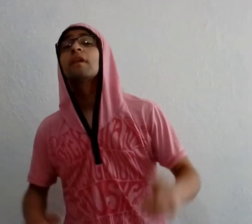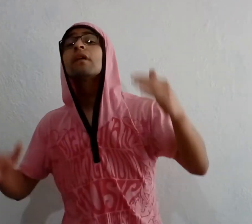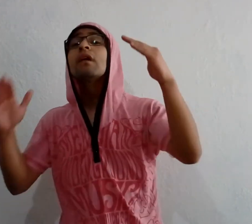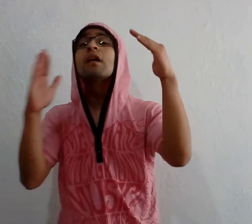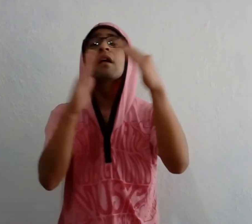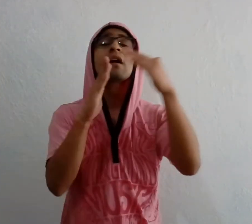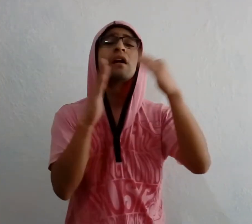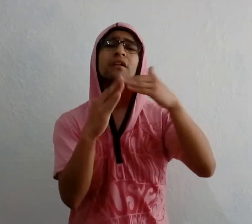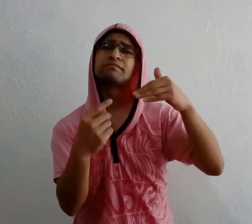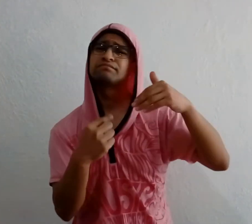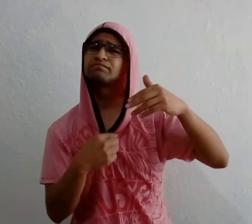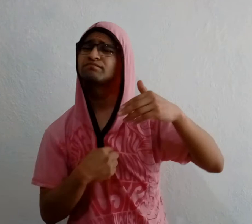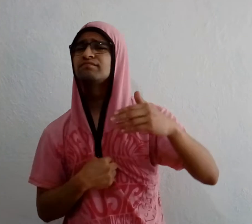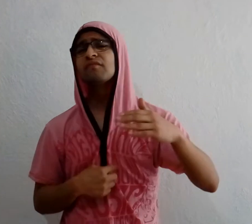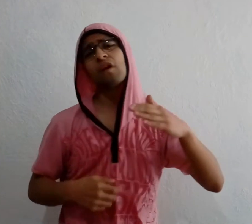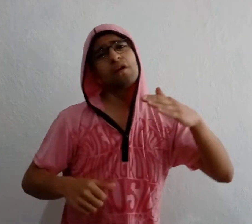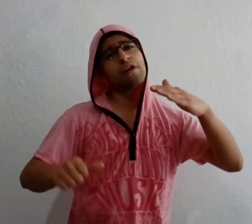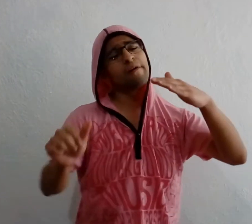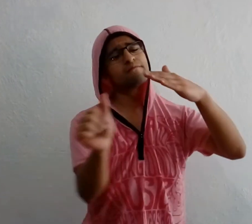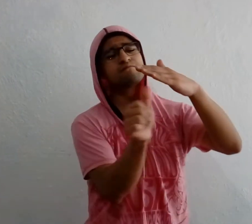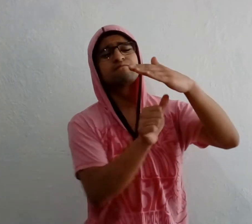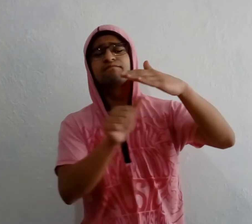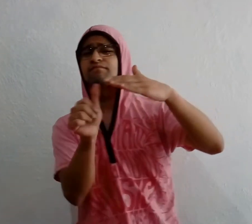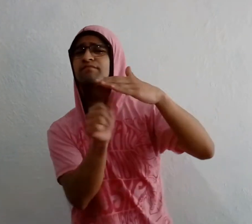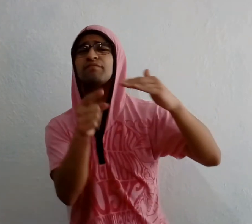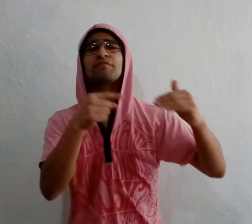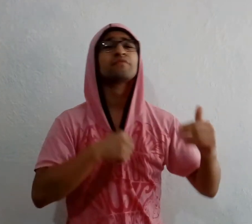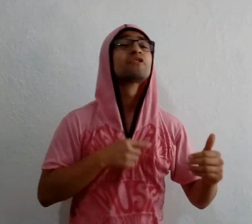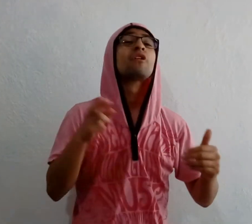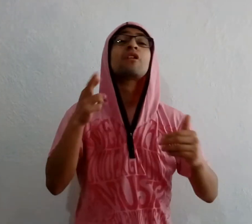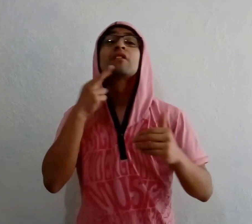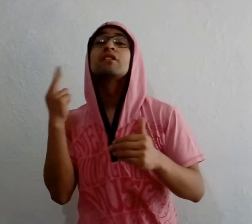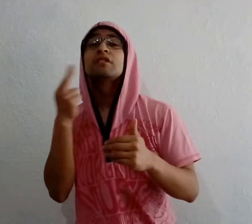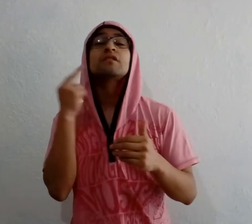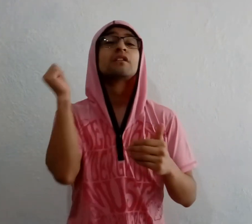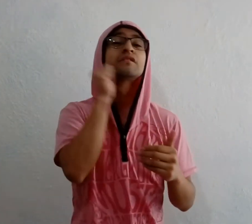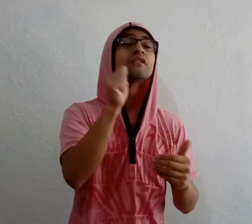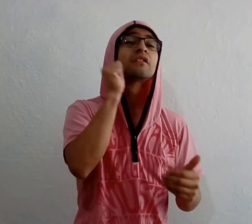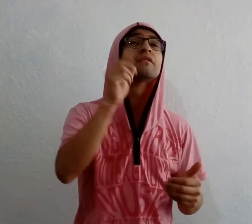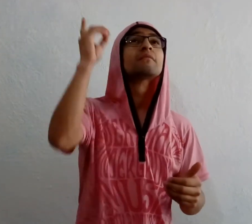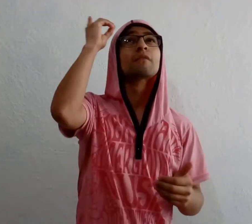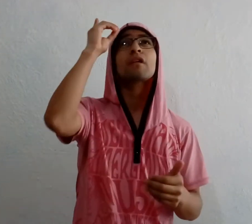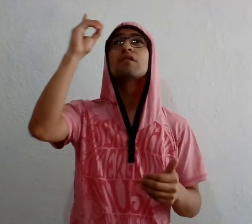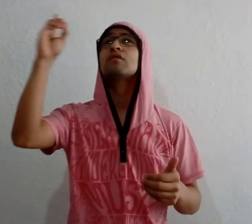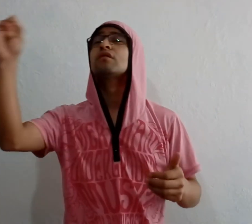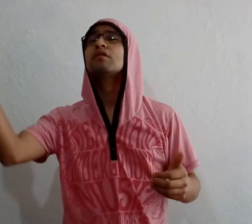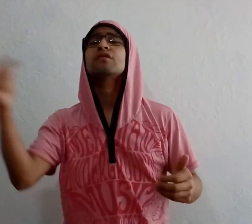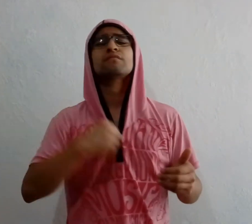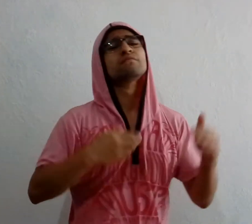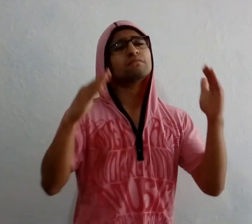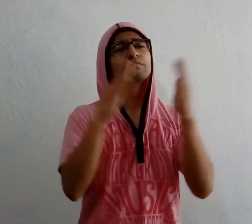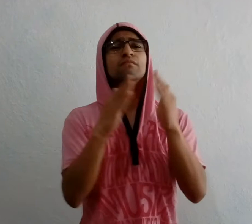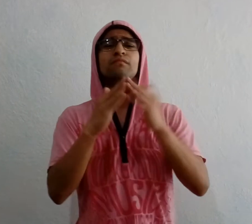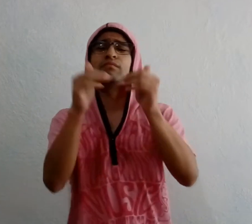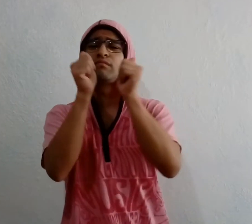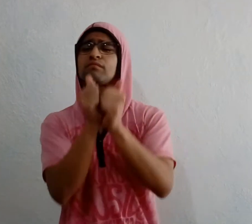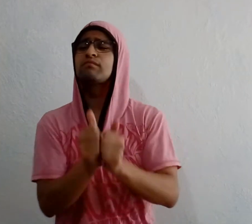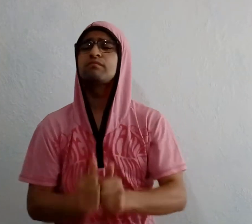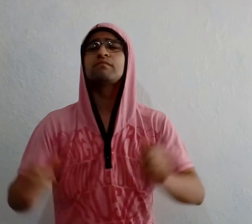De mi habitación a la bañera, del sillón a la nevera, hablo con Dios para que me revele la manera. Yo me quedo en casa, pero mi letra